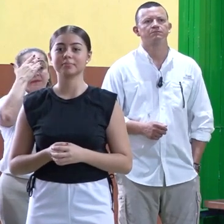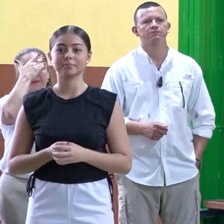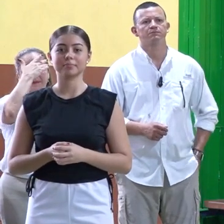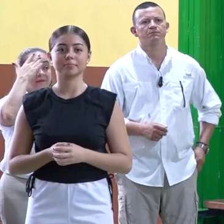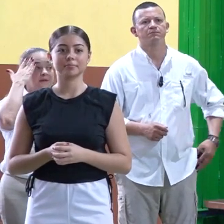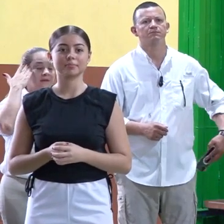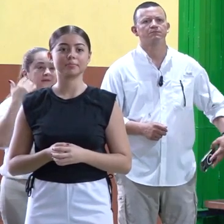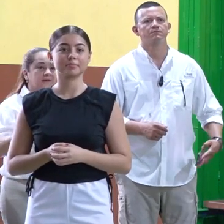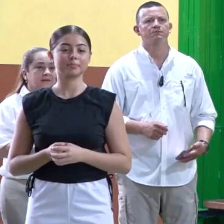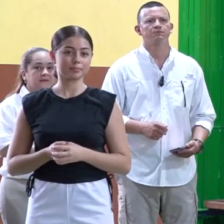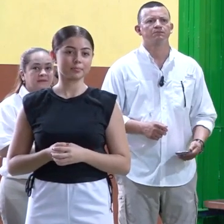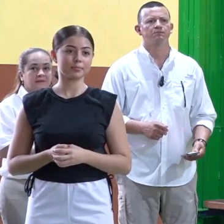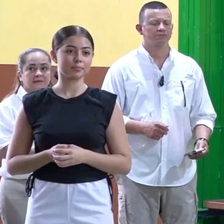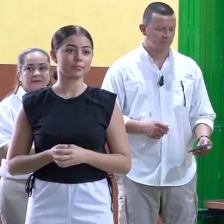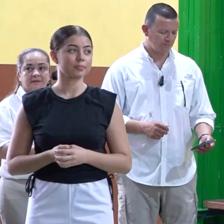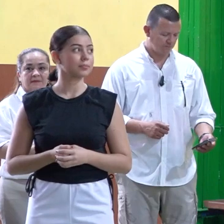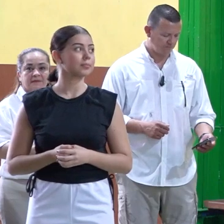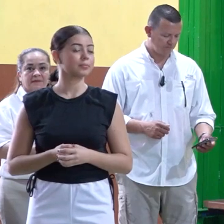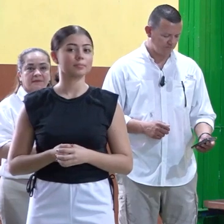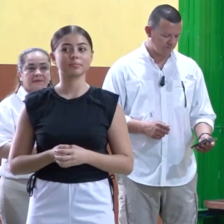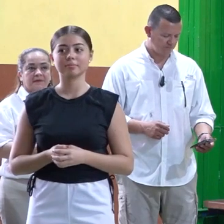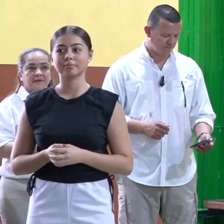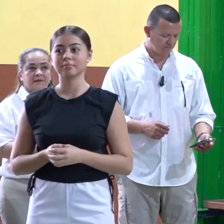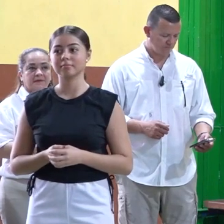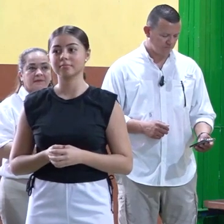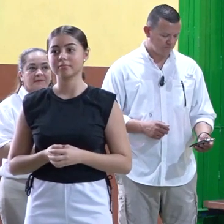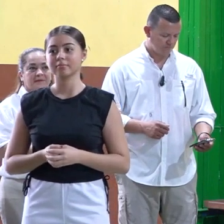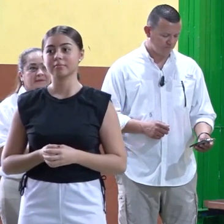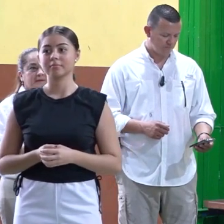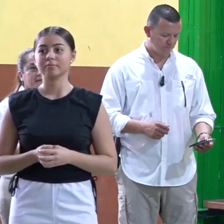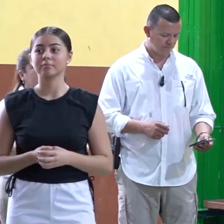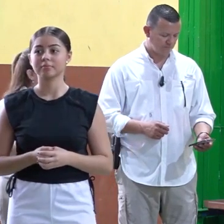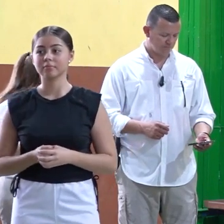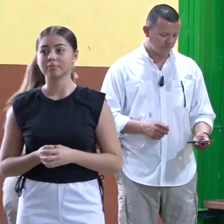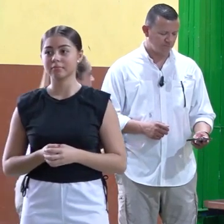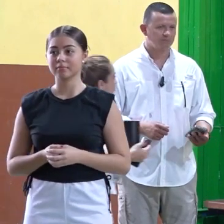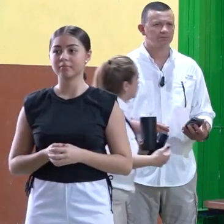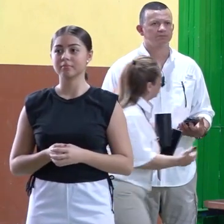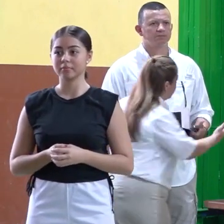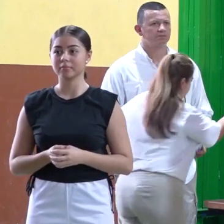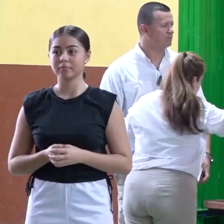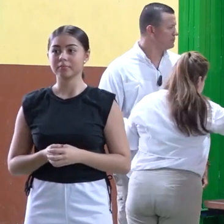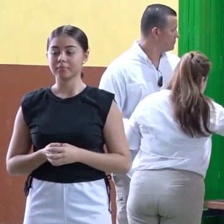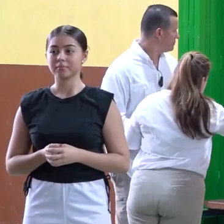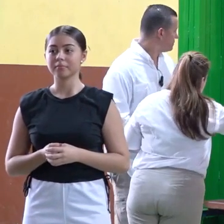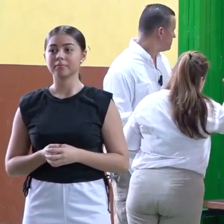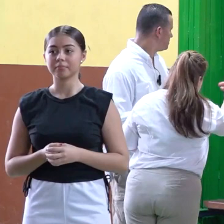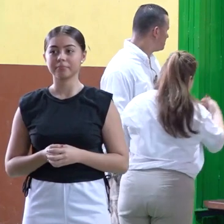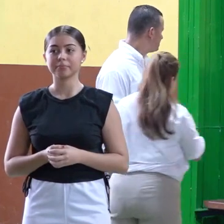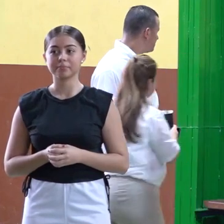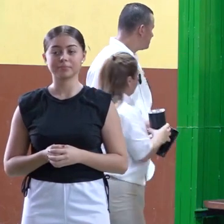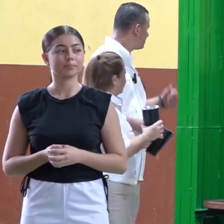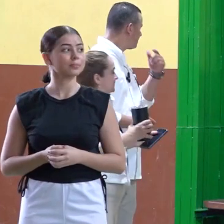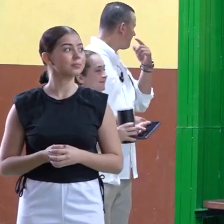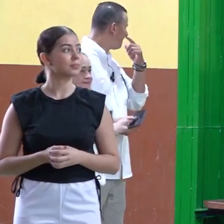young lady whose name I don't know, who translated Joshua's words. Where are you? Your English